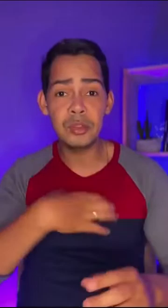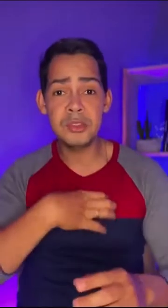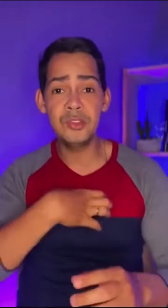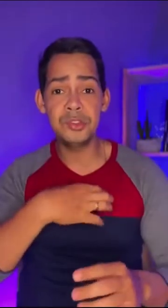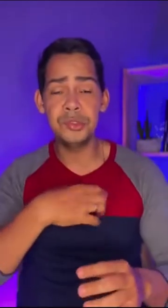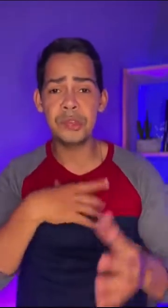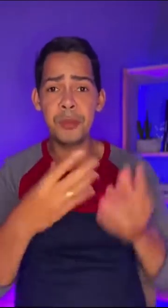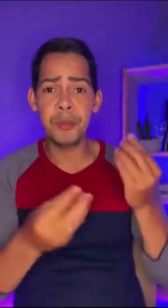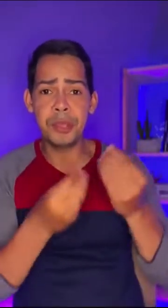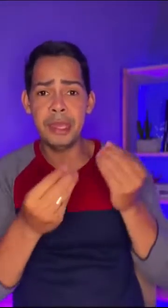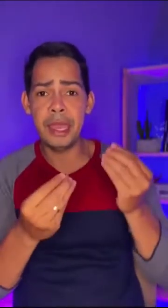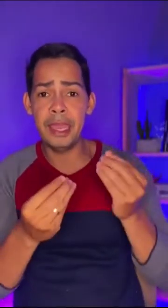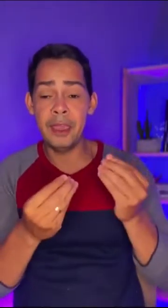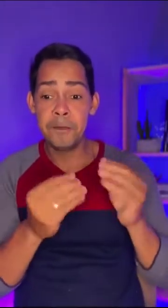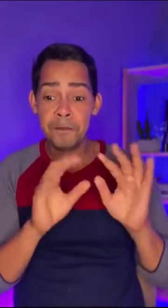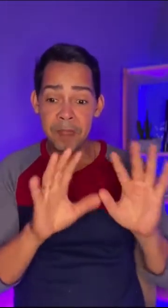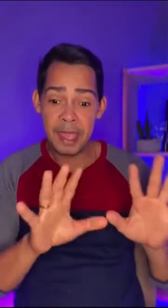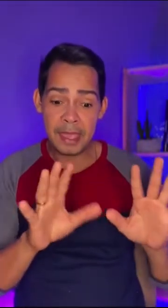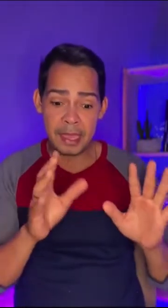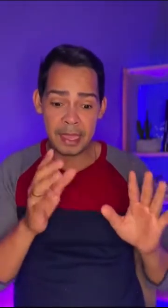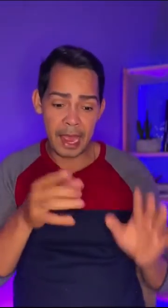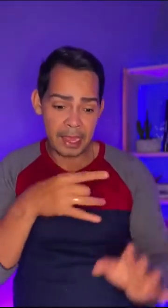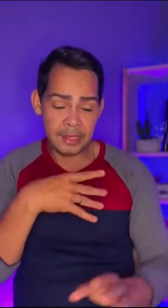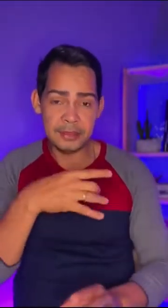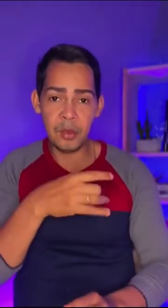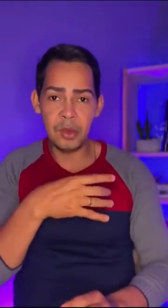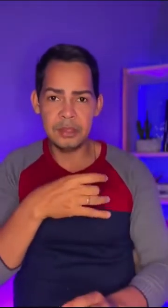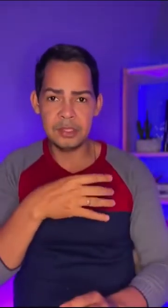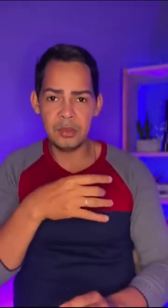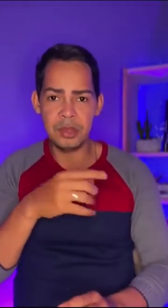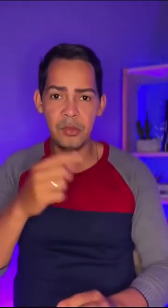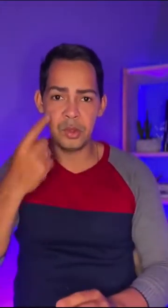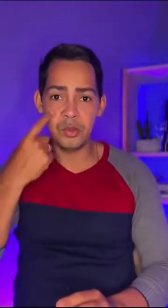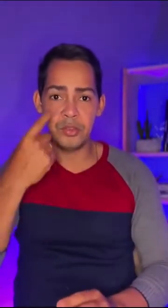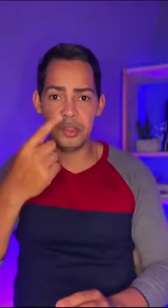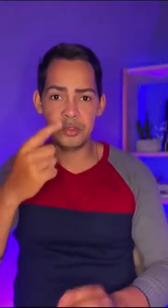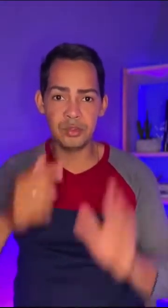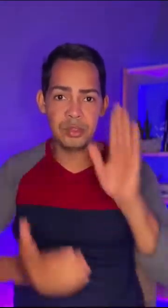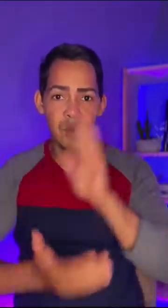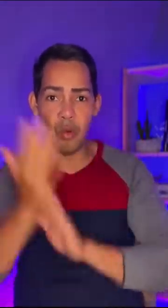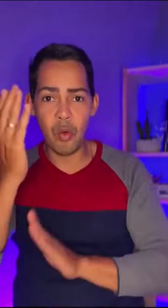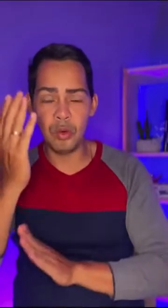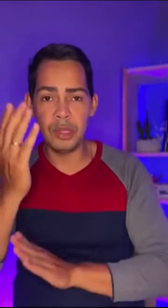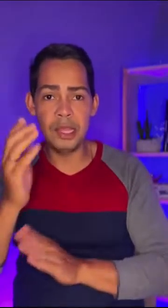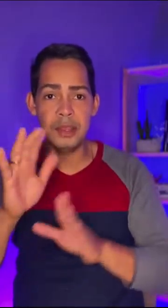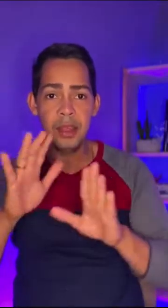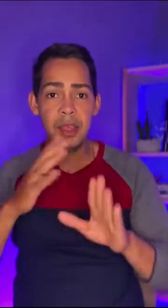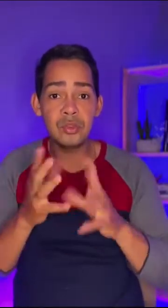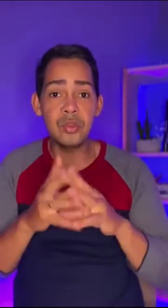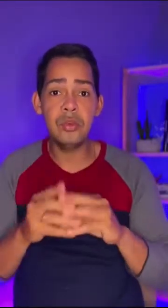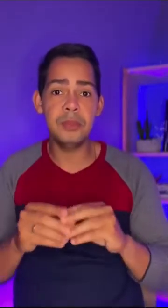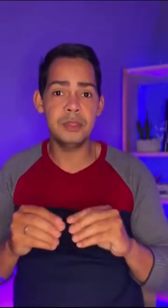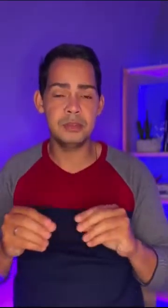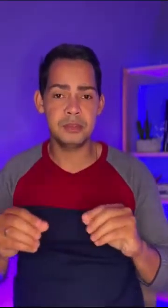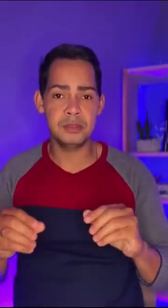estou sentindo já como que é. E aí aquela insegurança que eu tenho quando eu vejo o surdo e que eu corro dele, some.